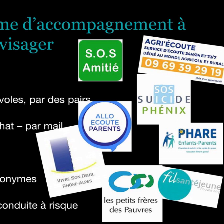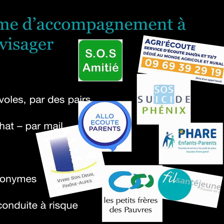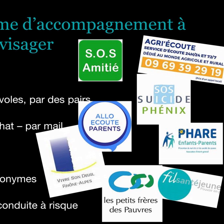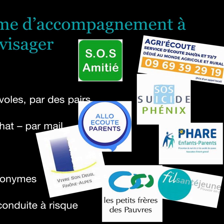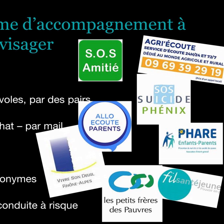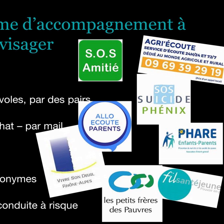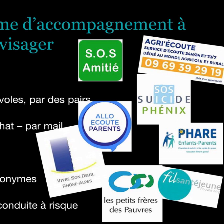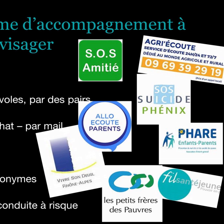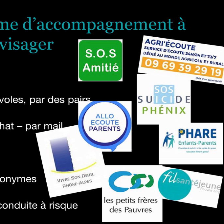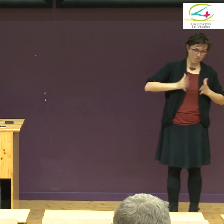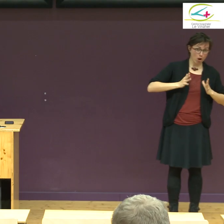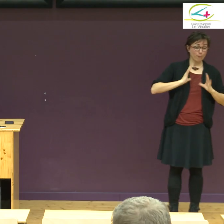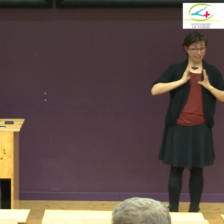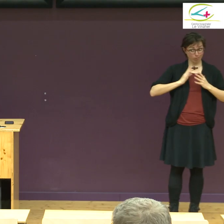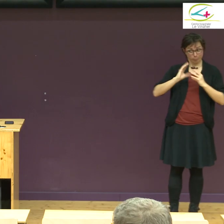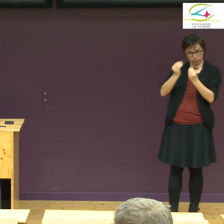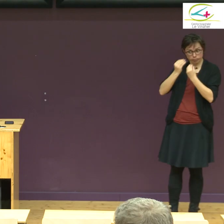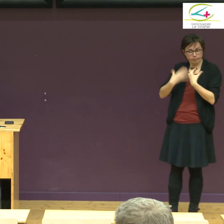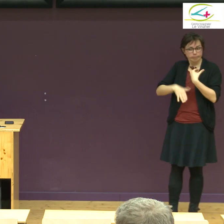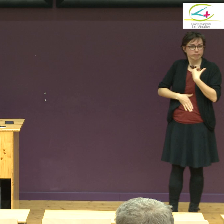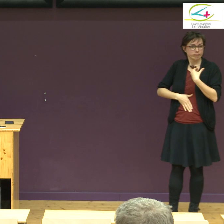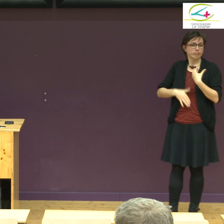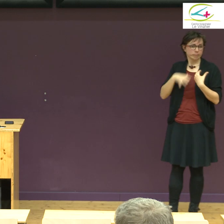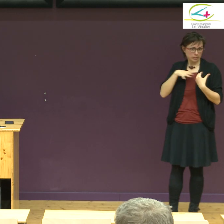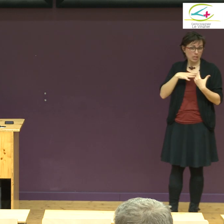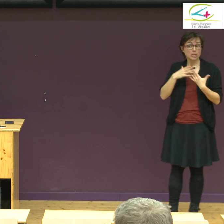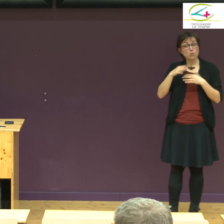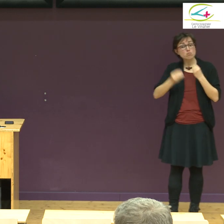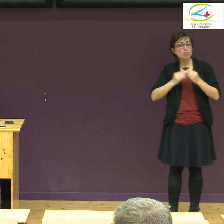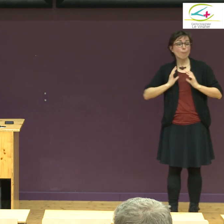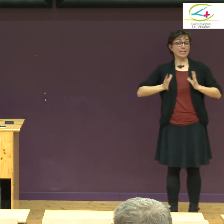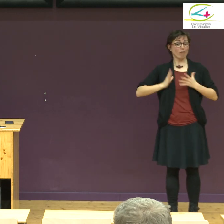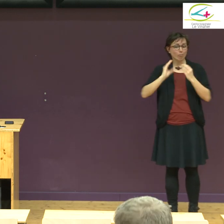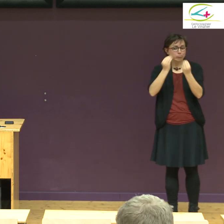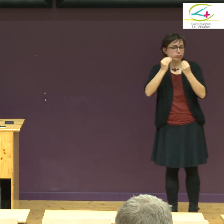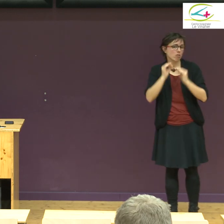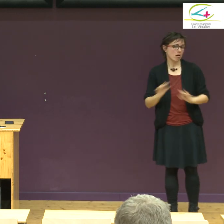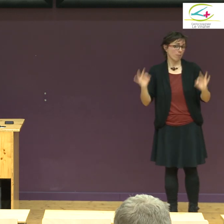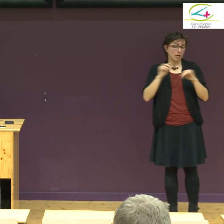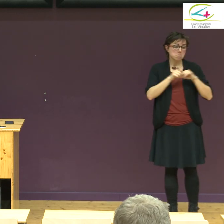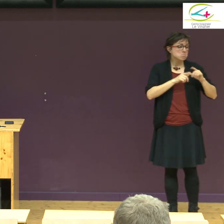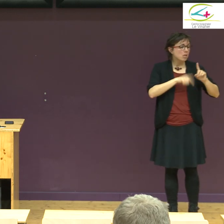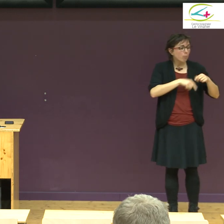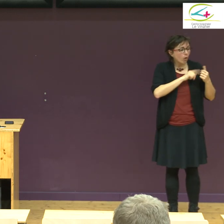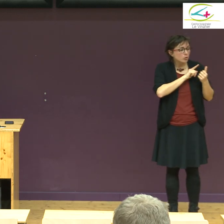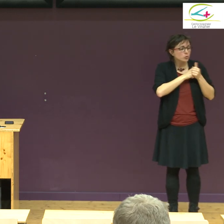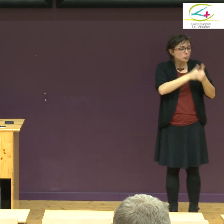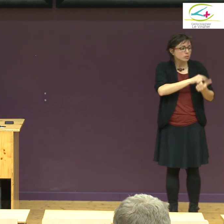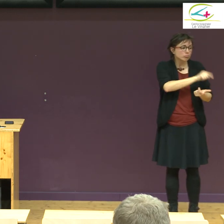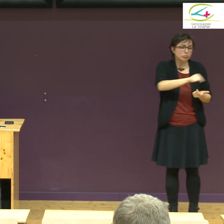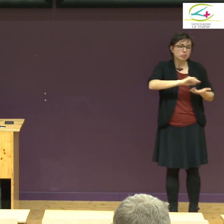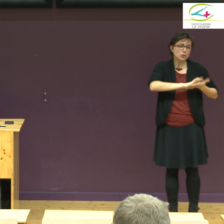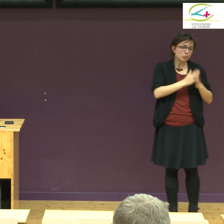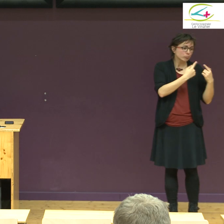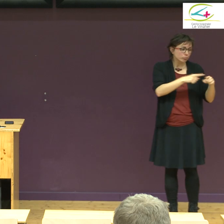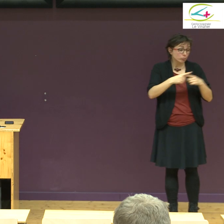Il y a des bénévoles formés, on disait tout à l'heure aussi, les bénévoles ne sont pas forcément formés non plus, ça dépend des associations. Il y a des